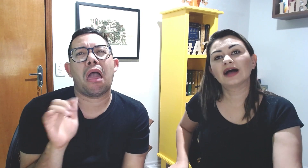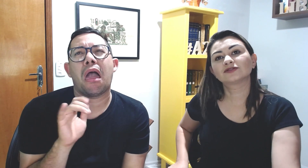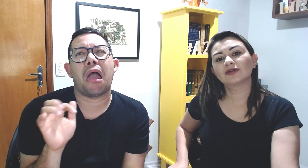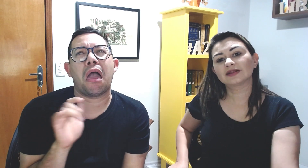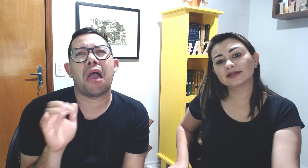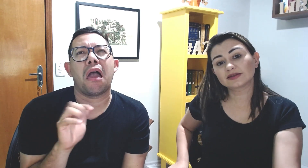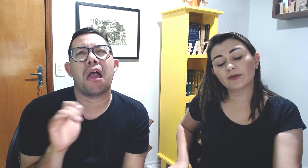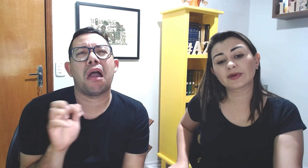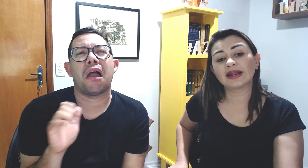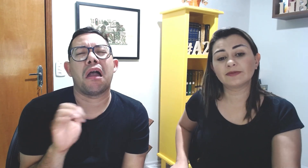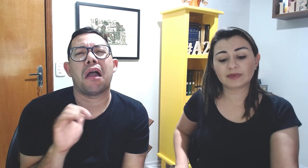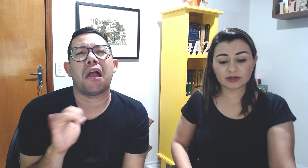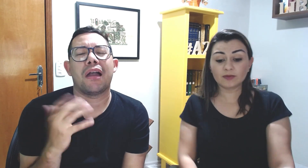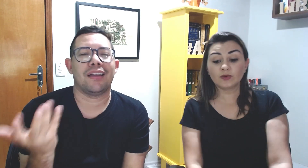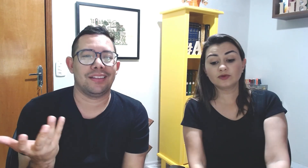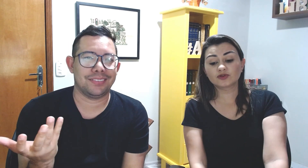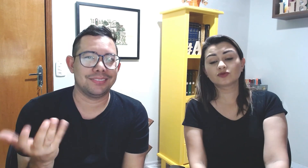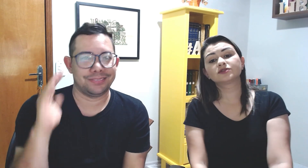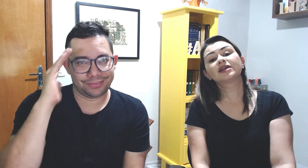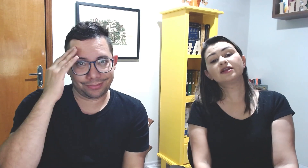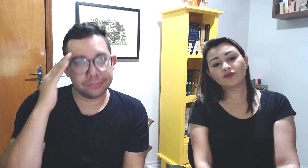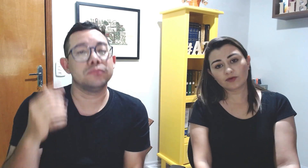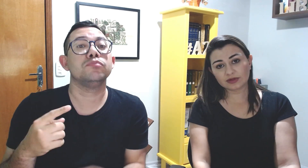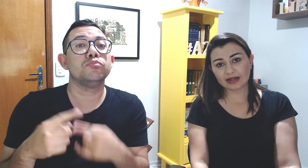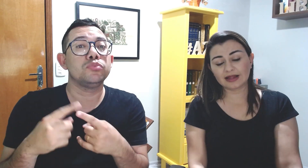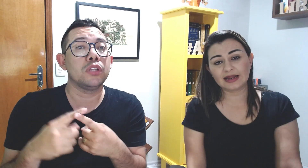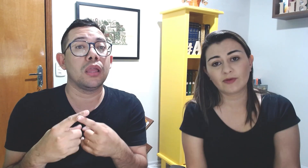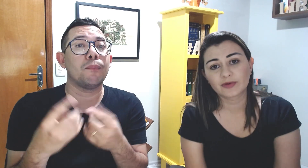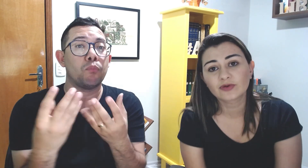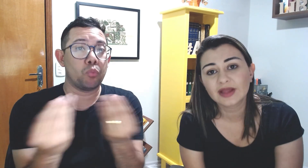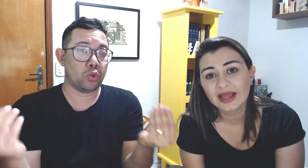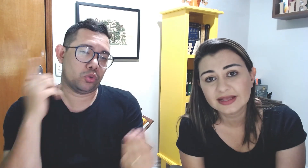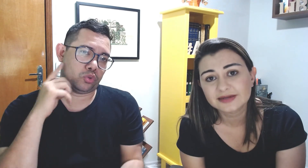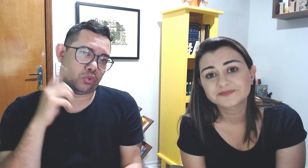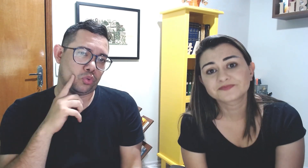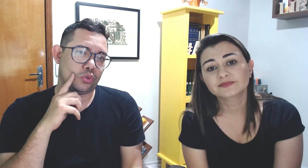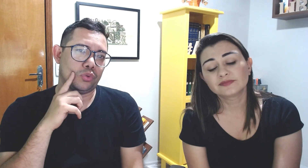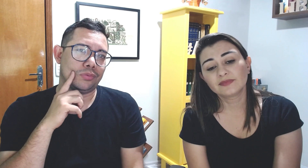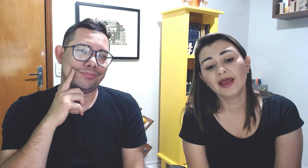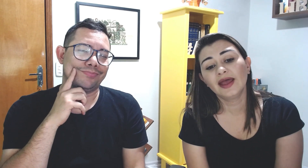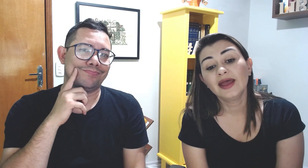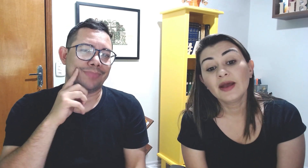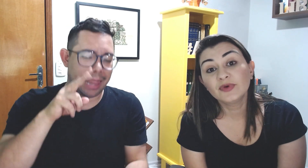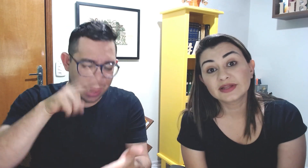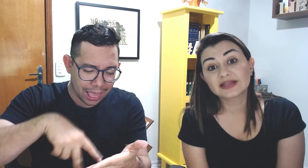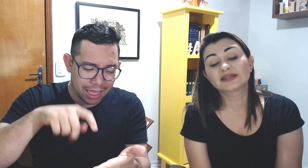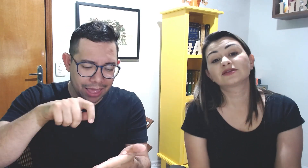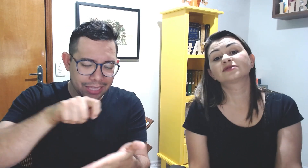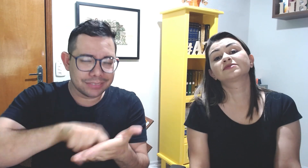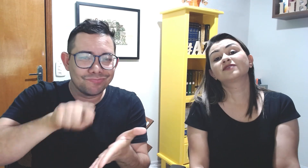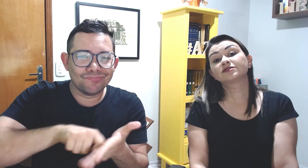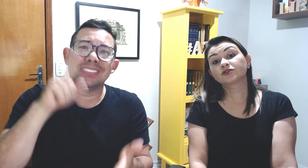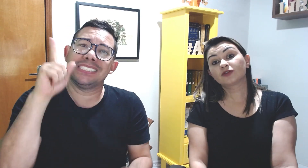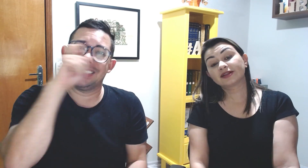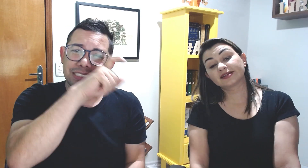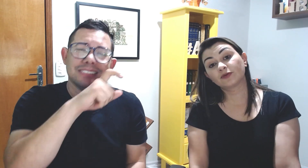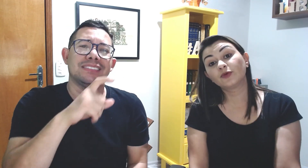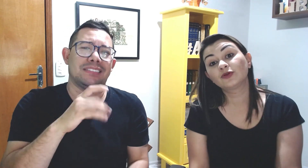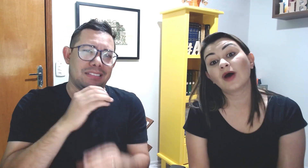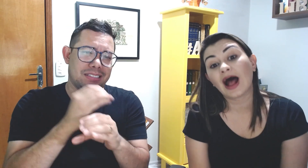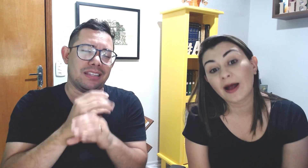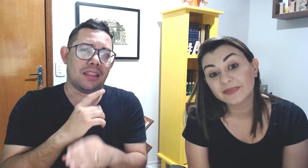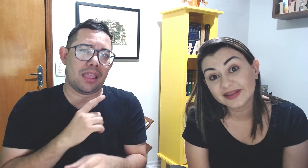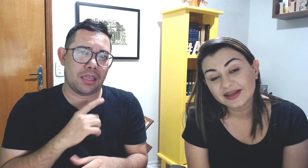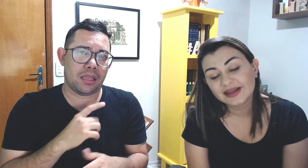pegam a soletração, porque lembrando que muitos surdos têm dificuldade na língua portuguesa, Muitas das vezes nós vamos fazer uma soletração